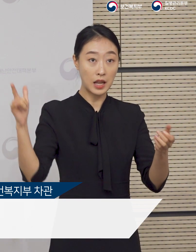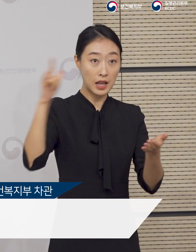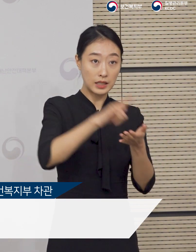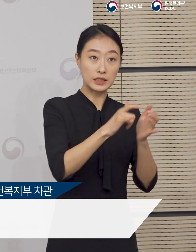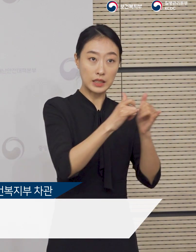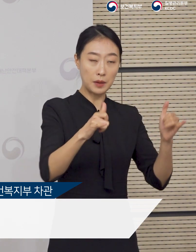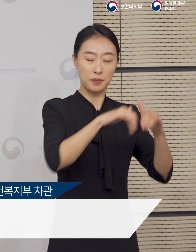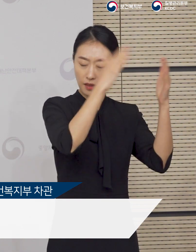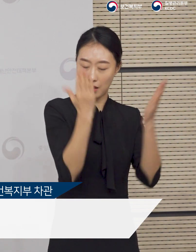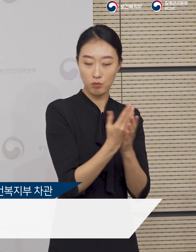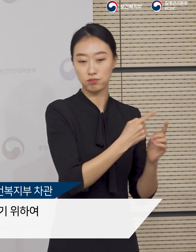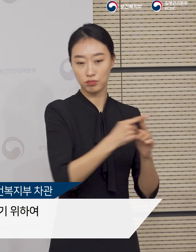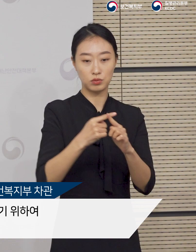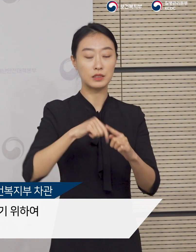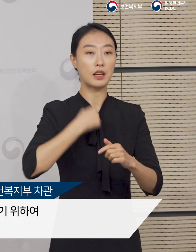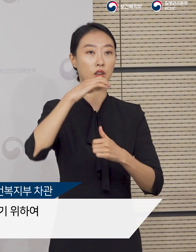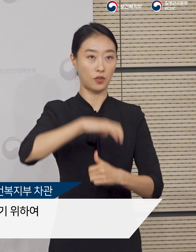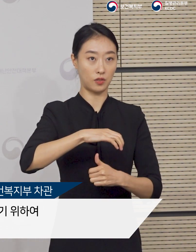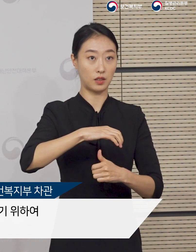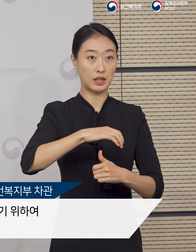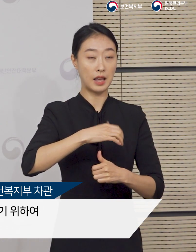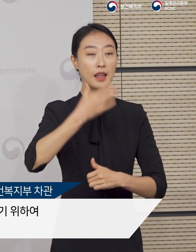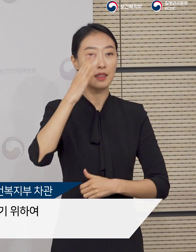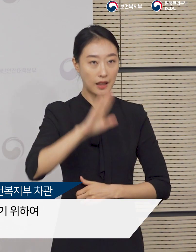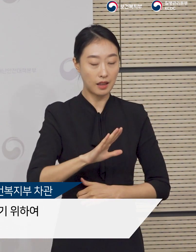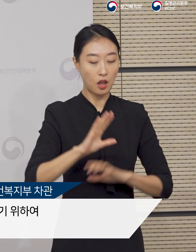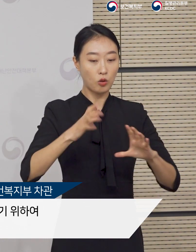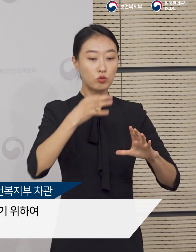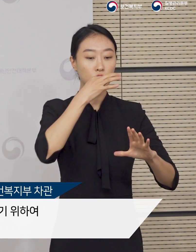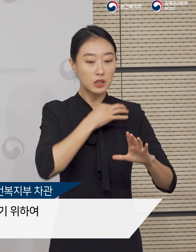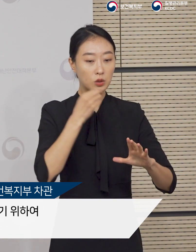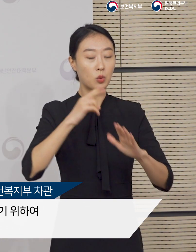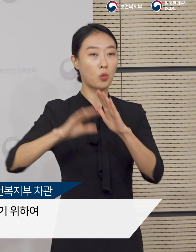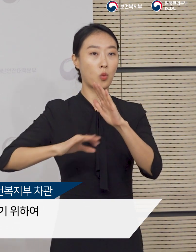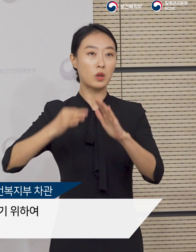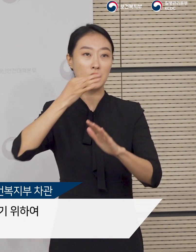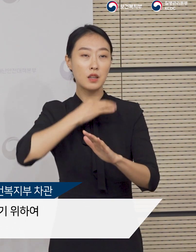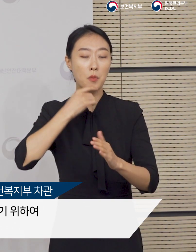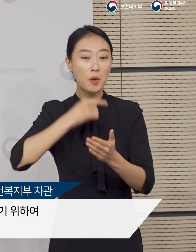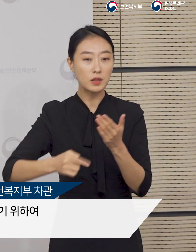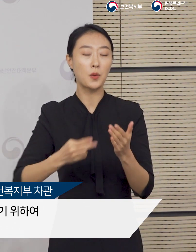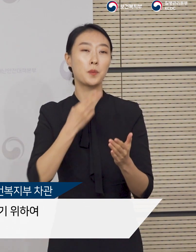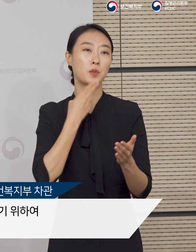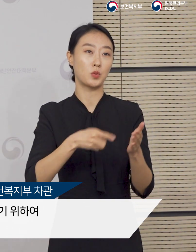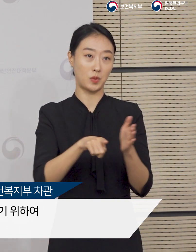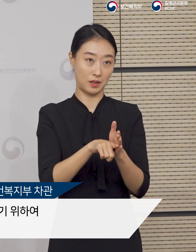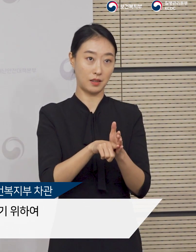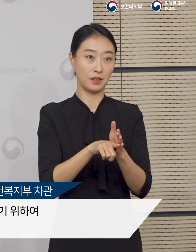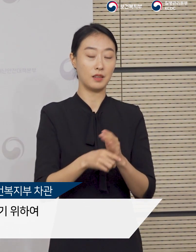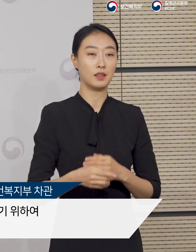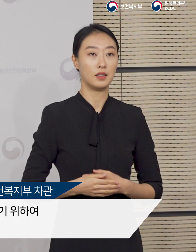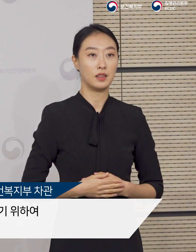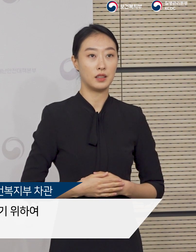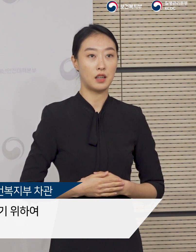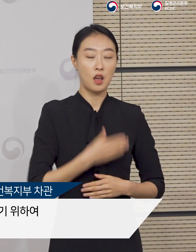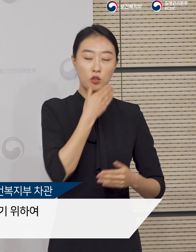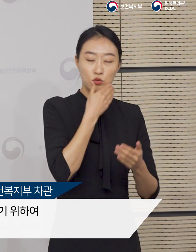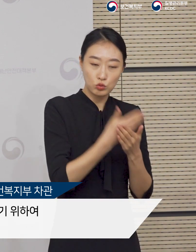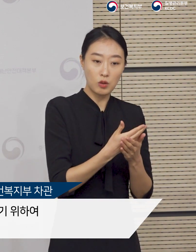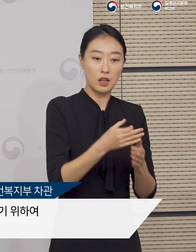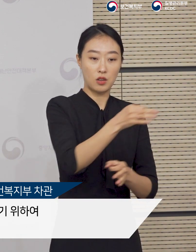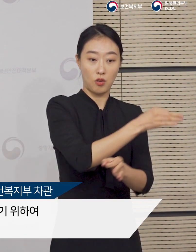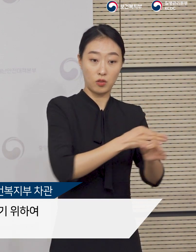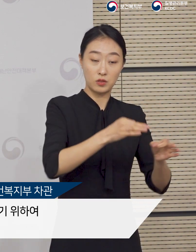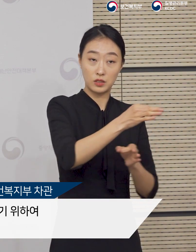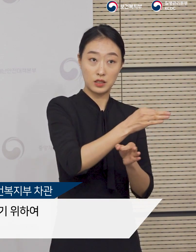대상에 포함됩니다. 다만 국익과 공익이 훼손되는 부작용을 최소화하기 위하여 중요한